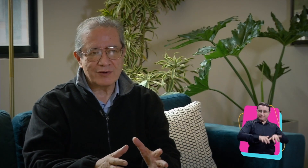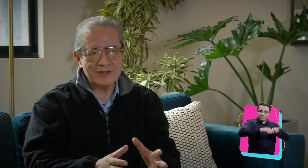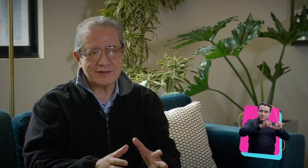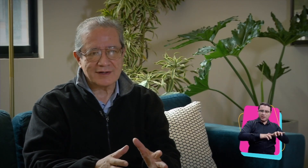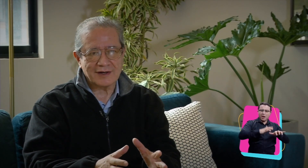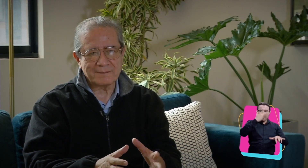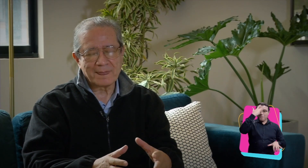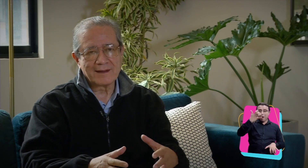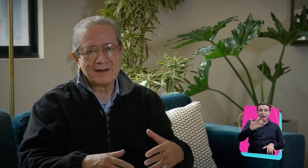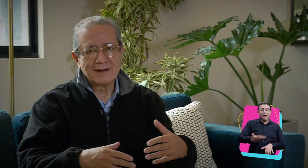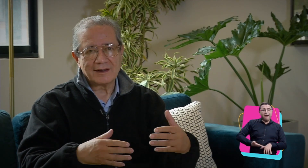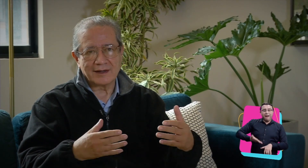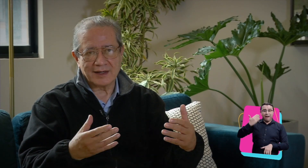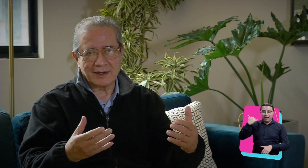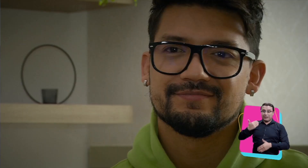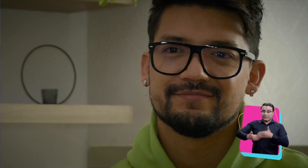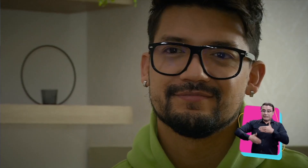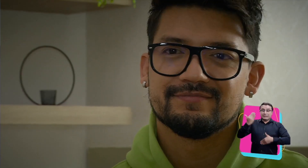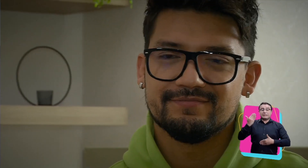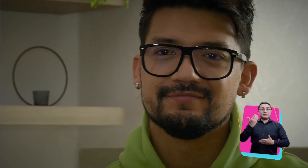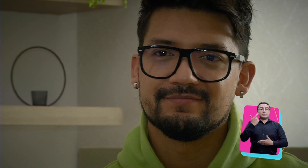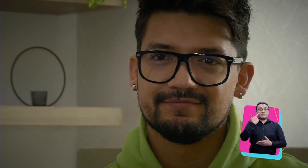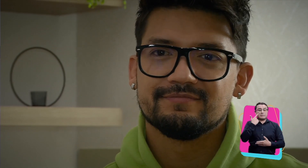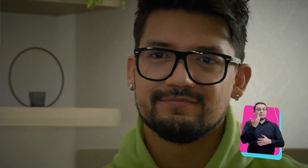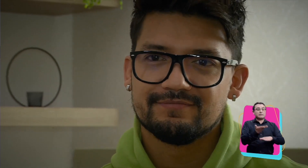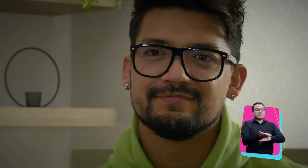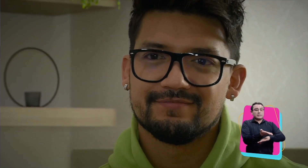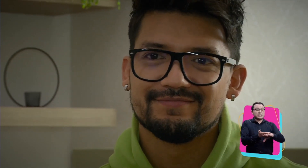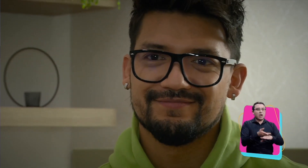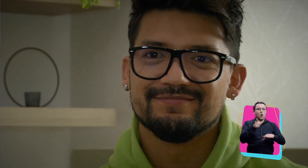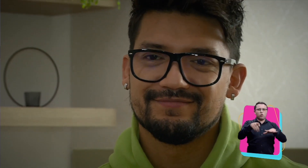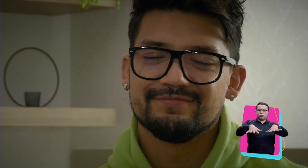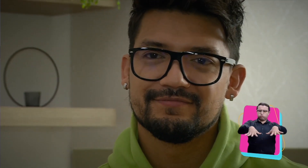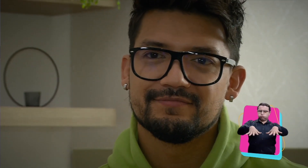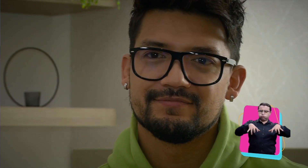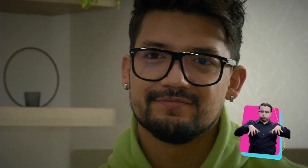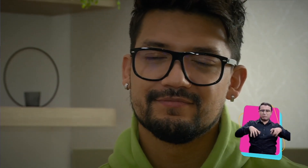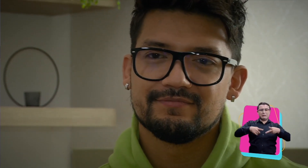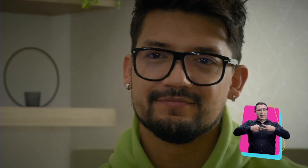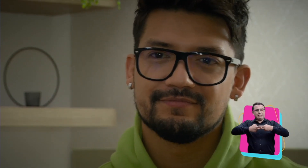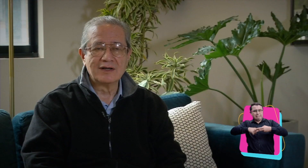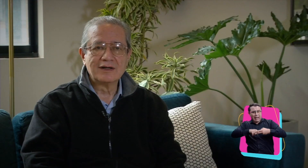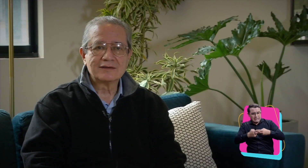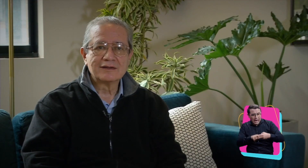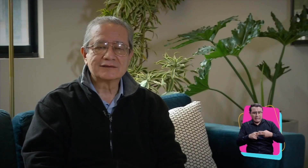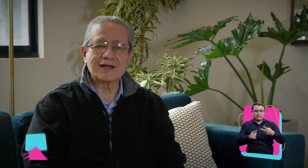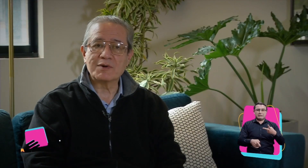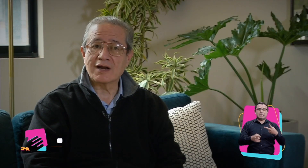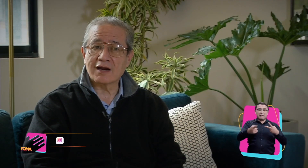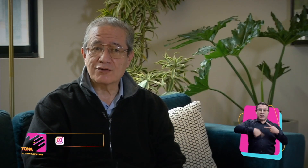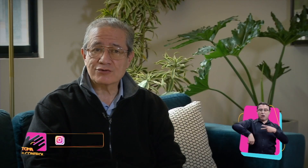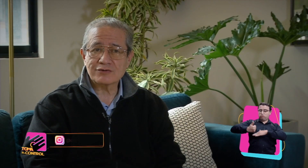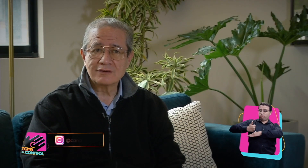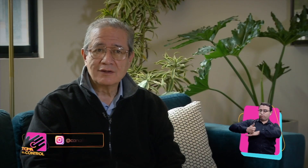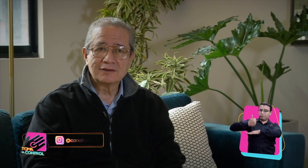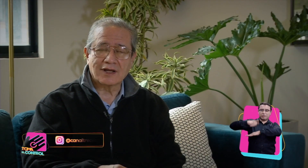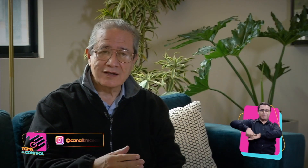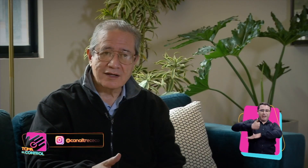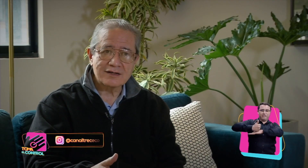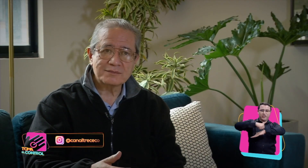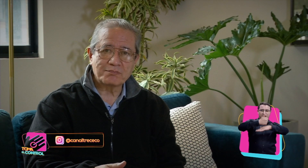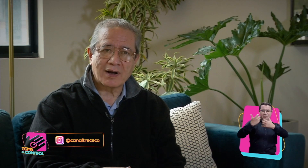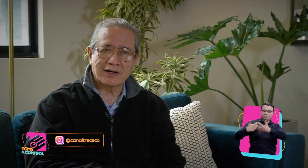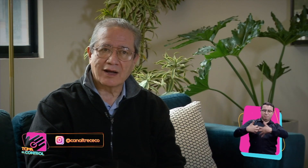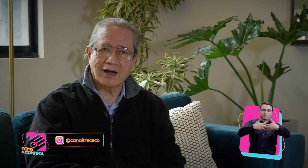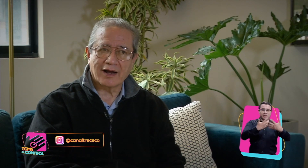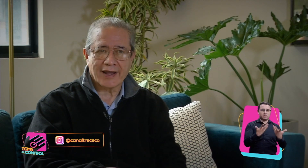de periodística porque fue la época en la que me empezaron a pedir seminarios,